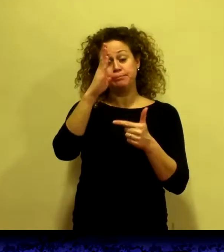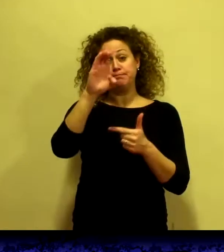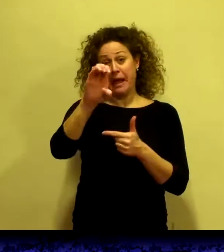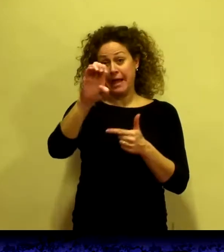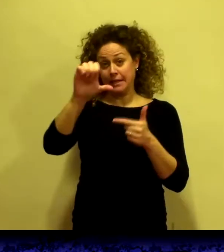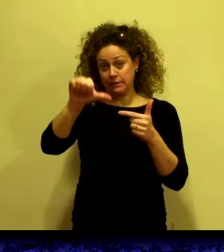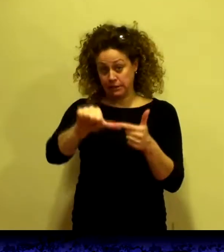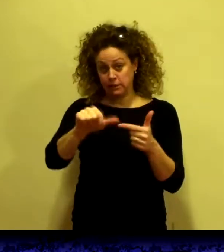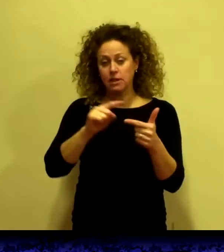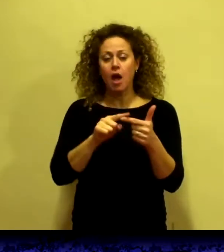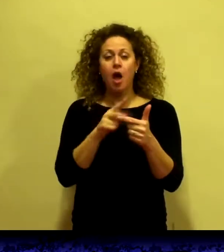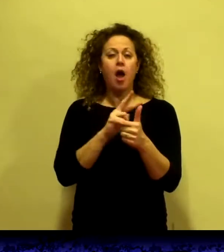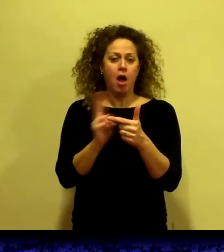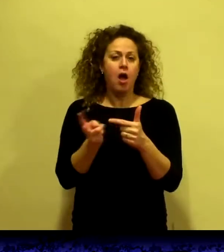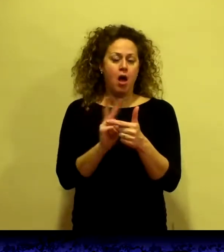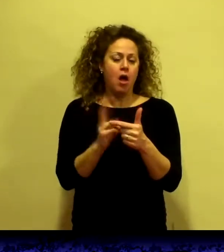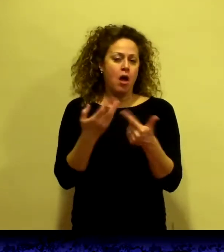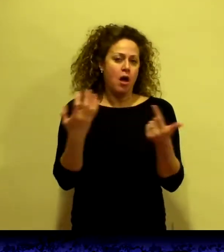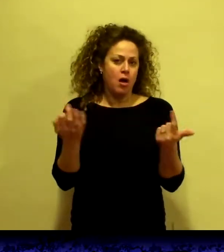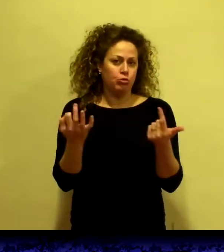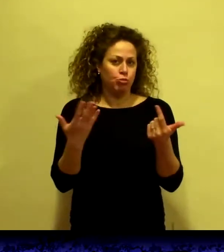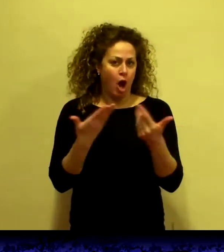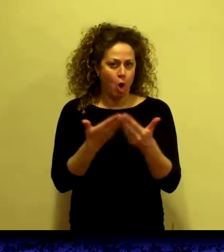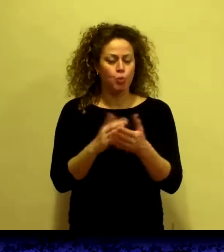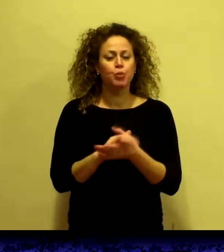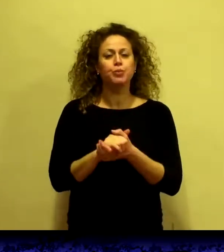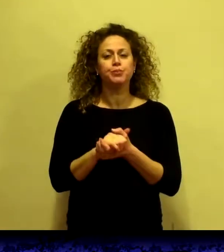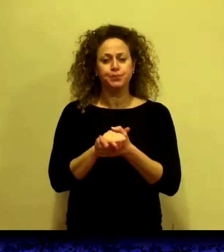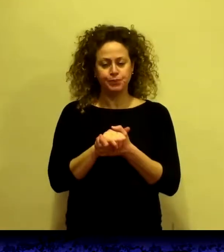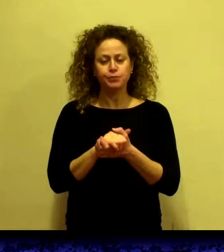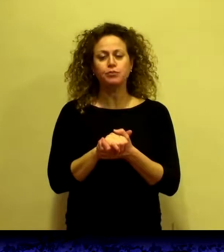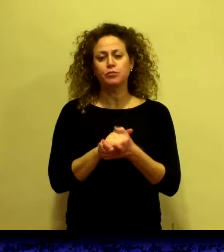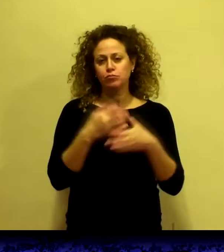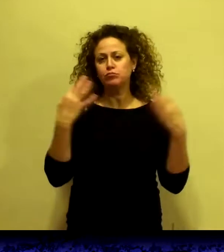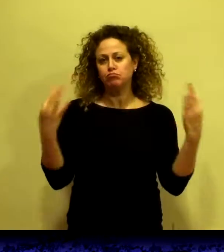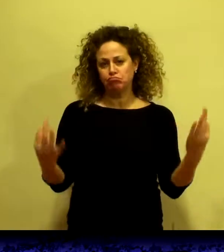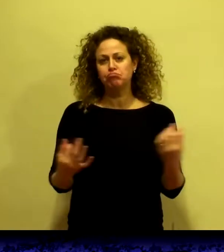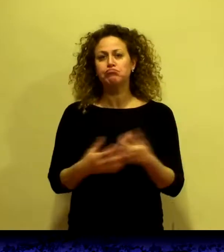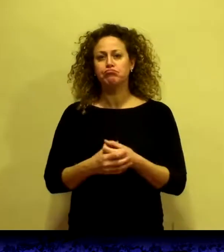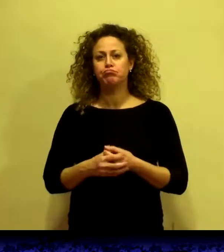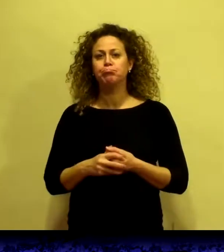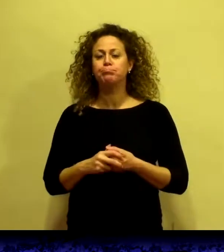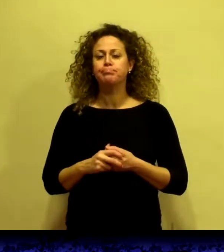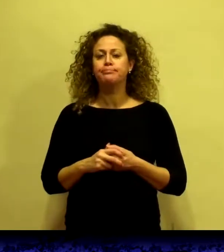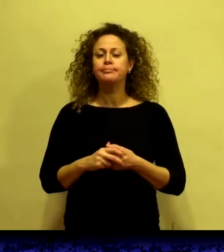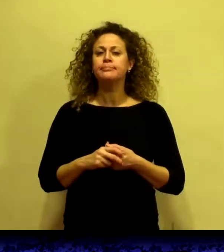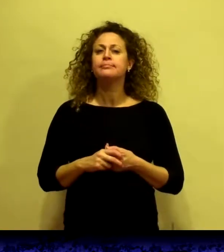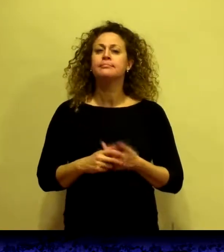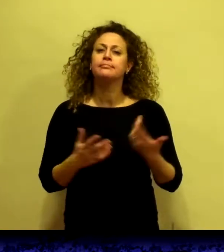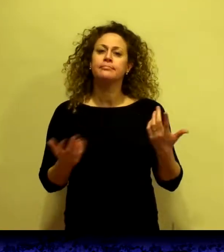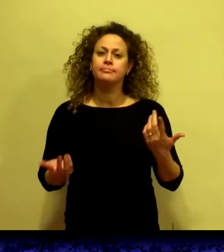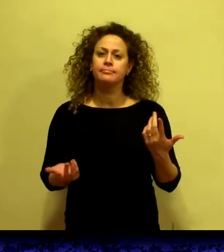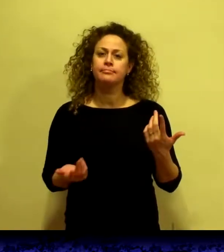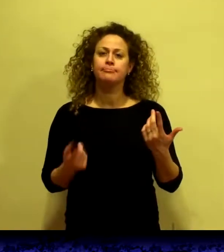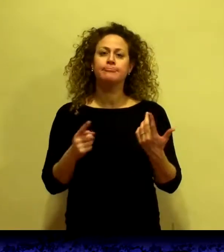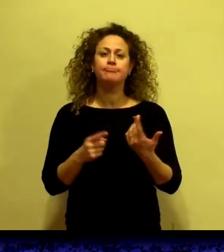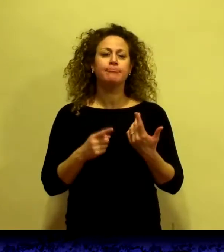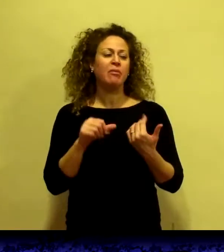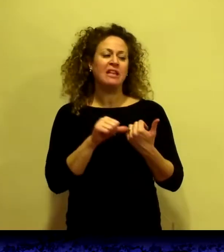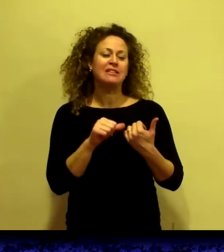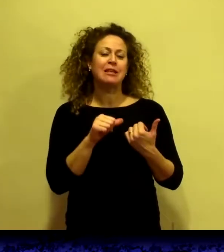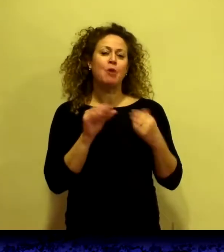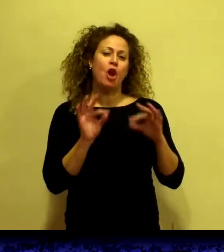festaccio. Ok. No, perché c'è il best del poli dove si va in giro solo a fare feste. Quello non lo conosco.